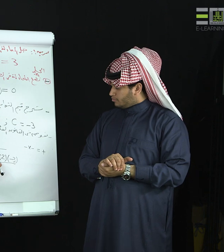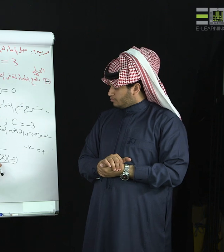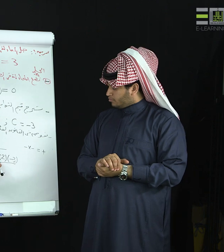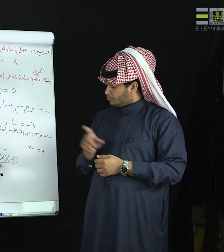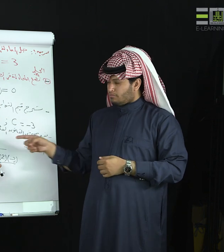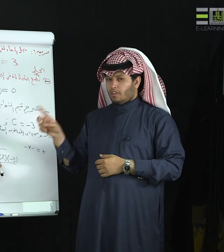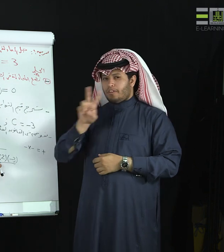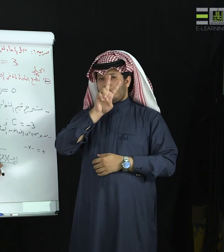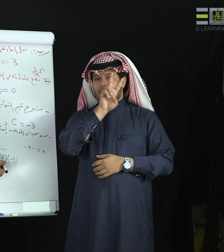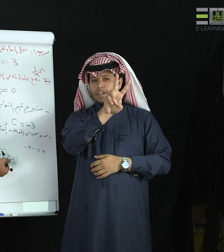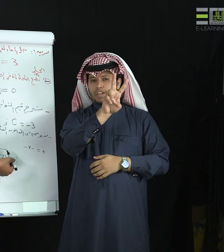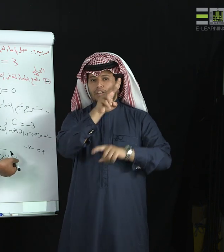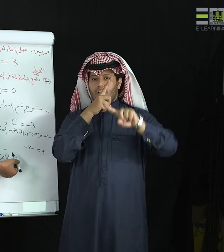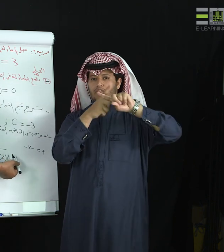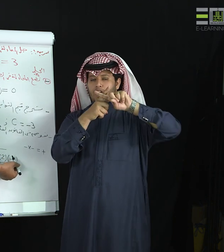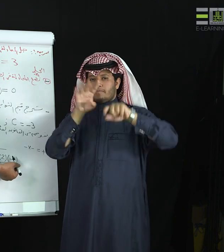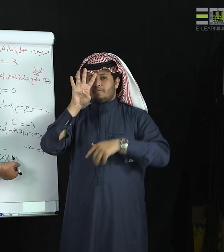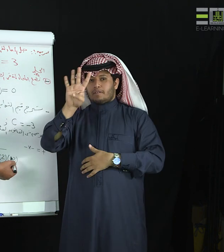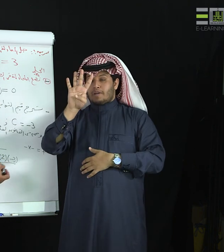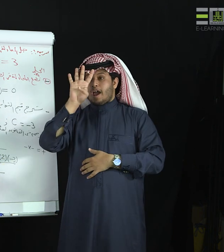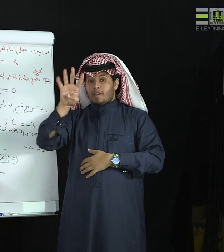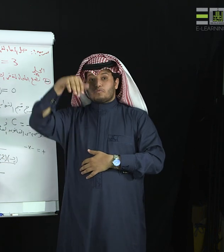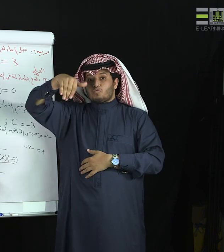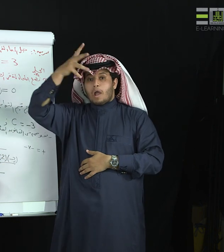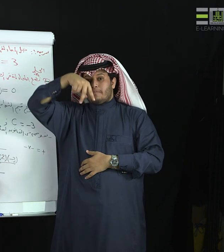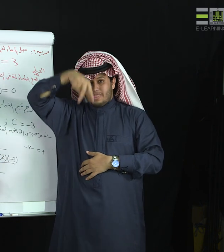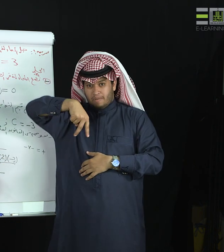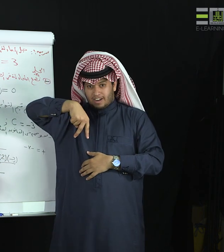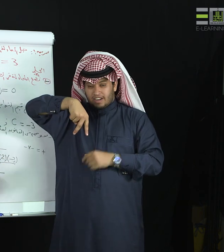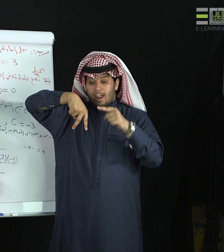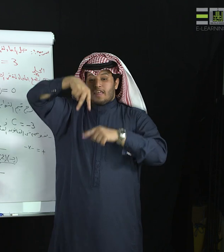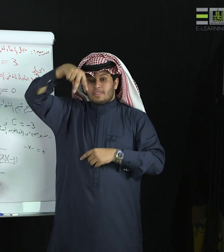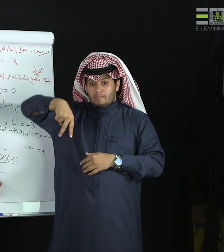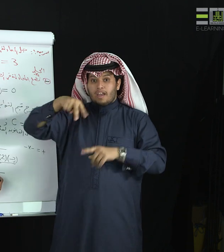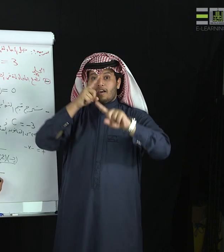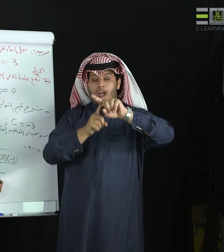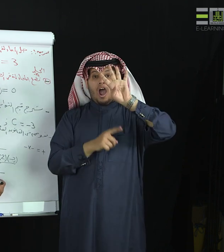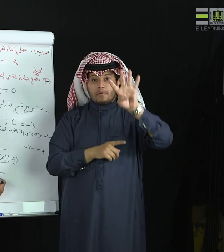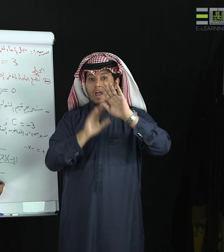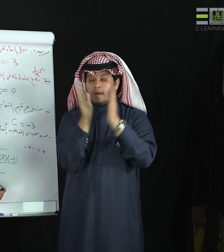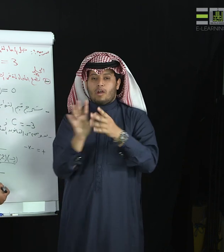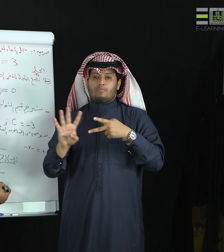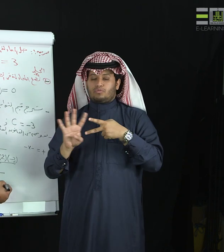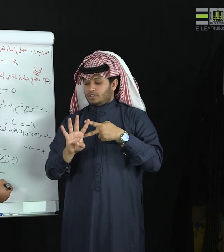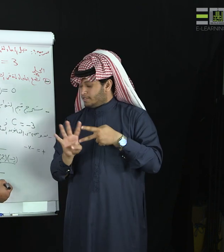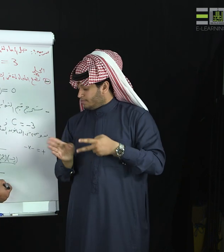2 في 4 ب 8، 8 في 3 ب 24